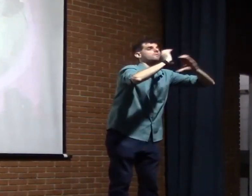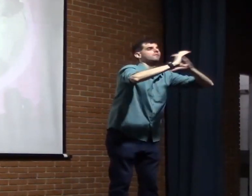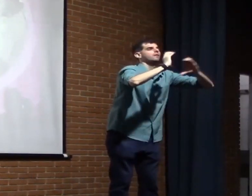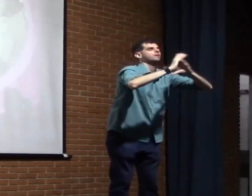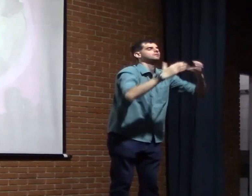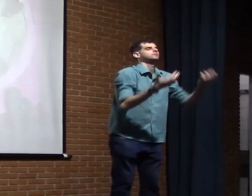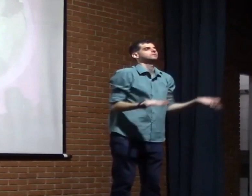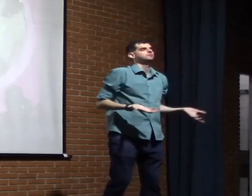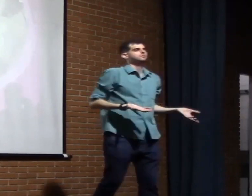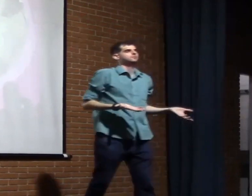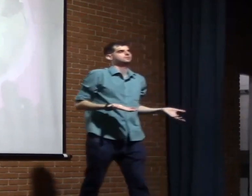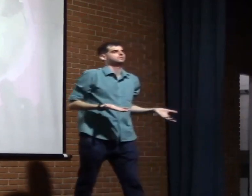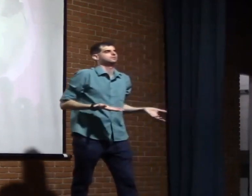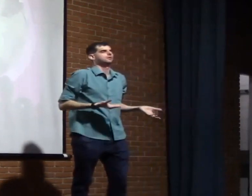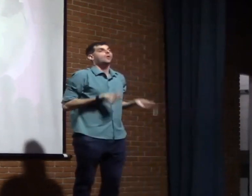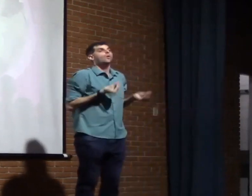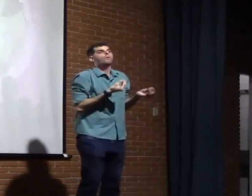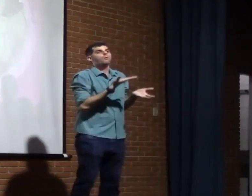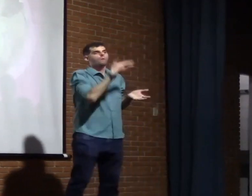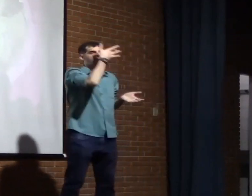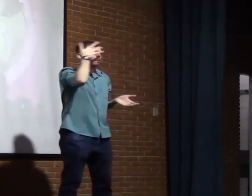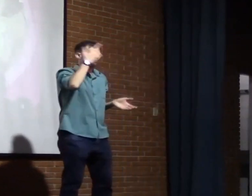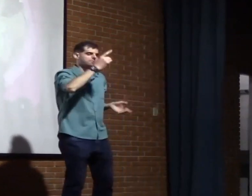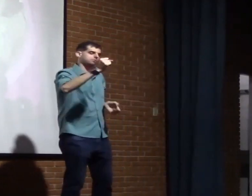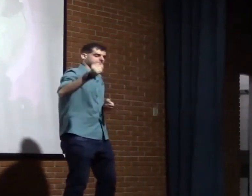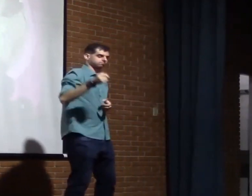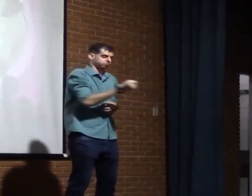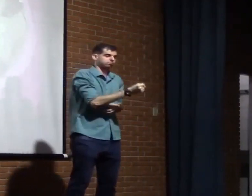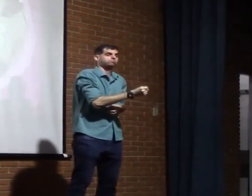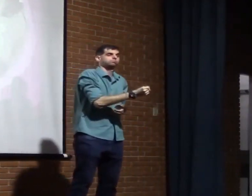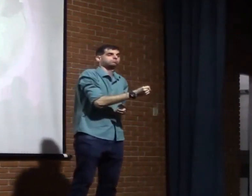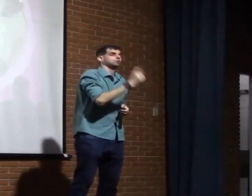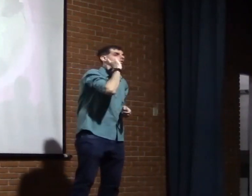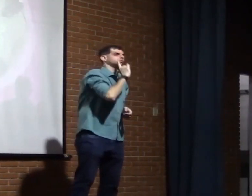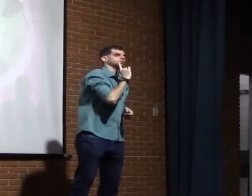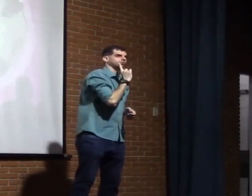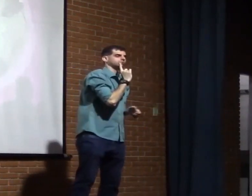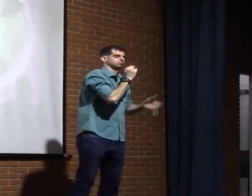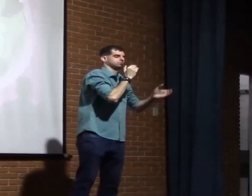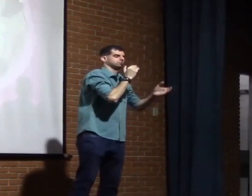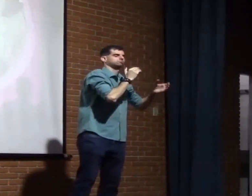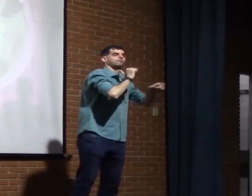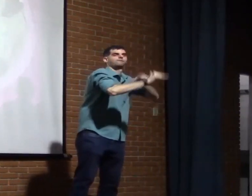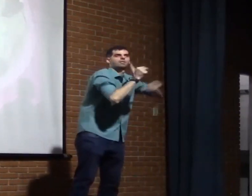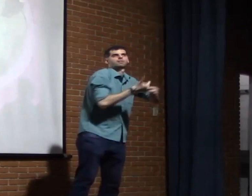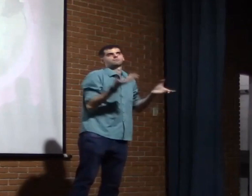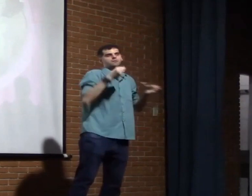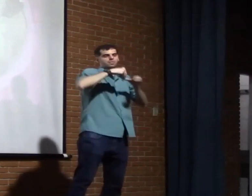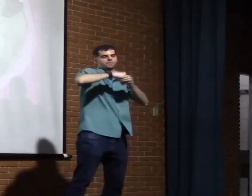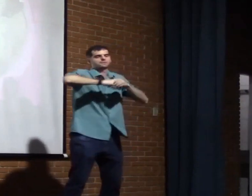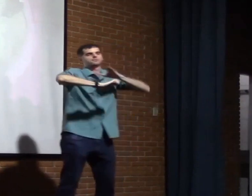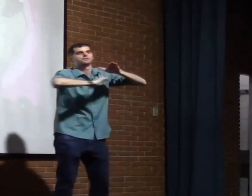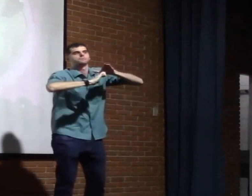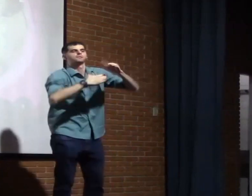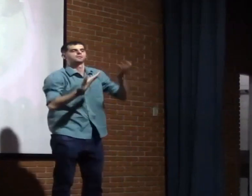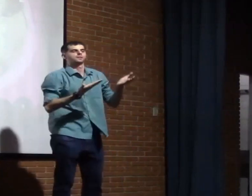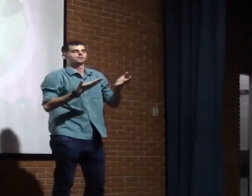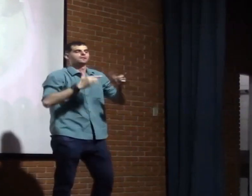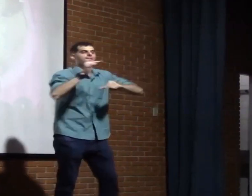principal meio de comunicação do surdo que está ali realizando a entrevista seria a língua de sinais, né? Como é que o surdo ele vai ser colocado